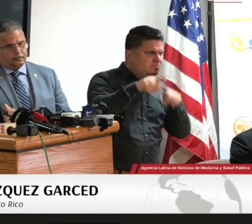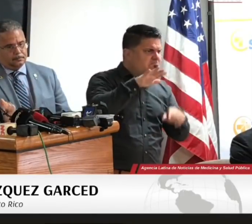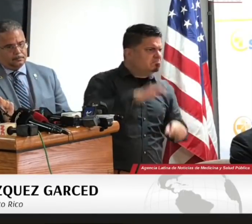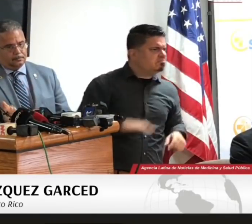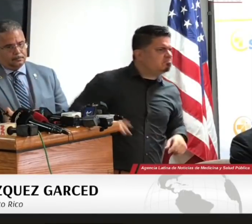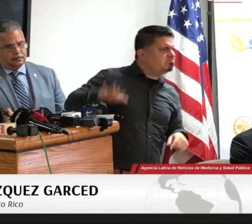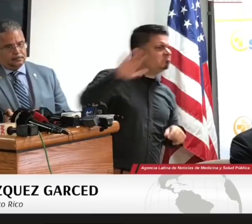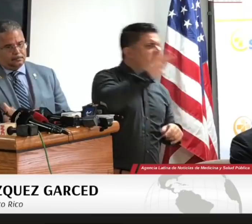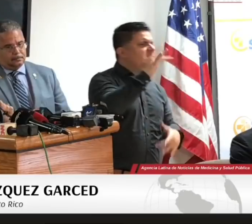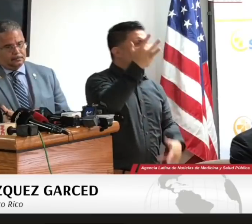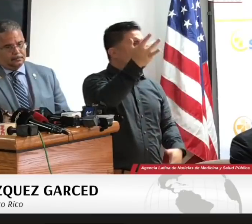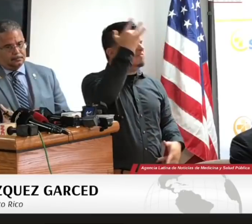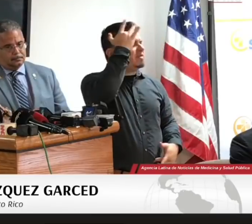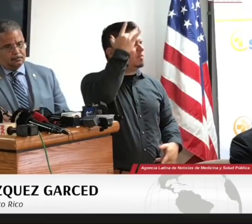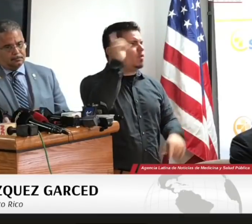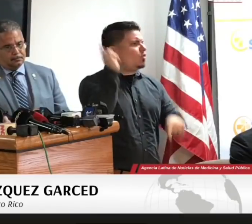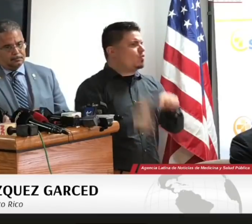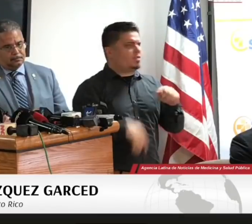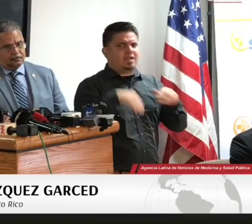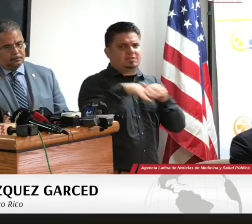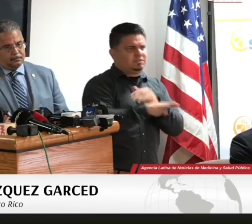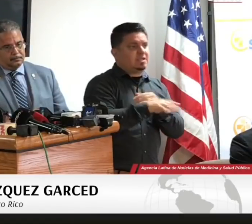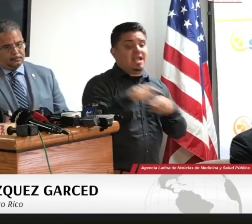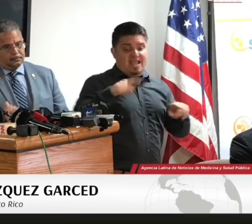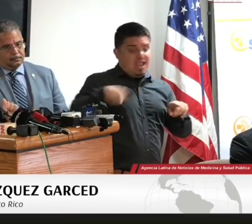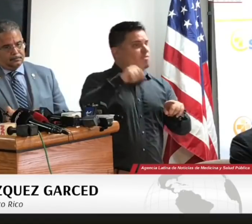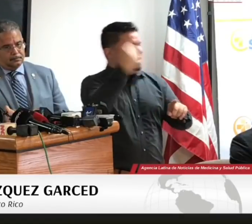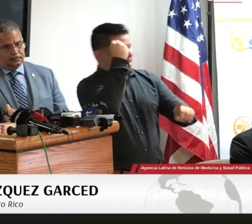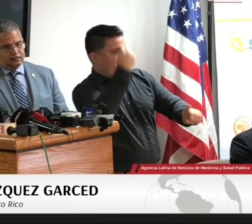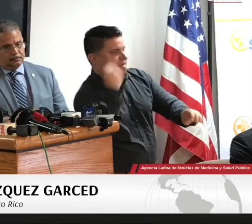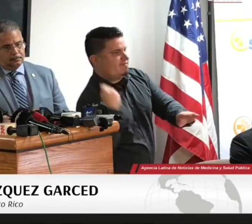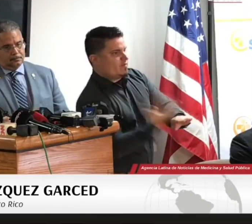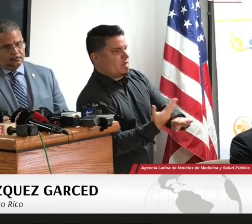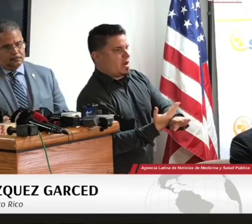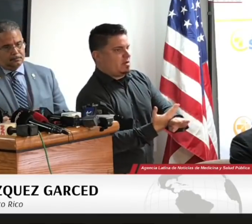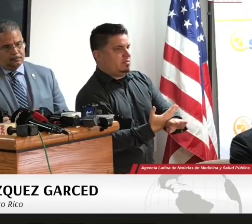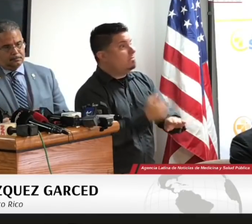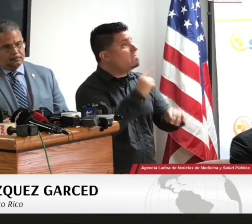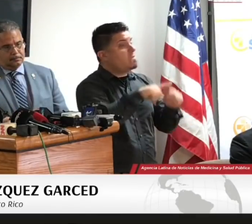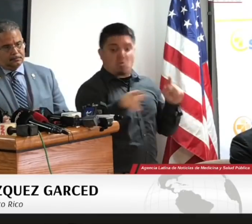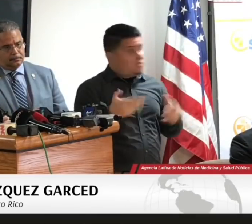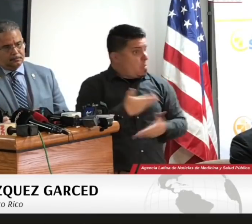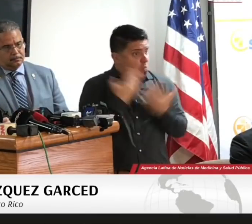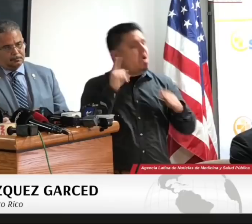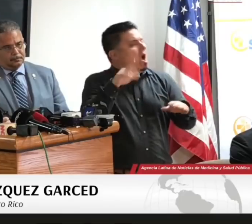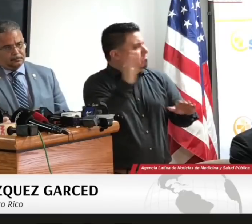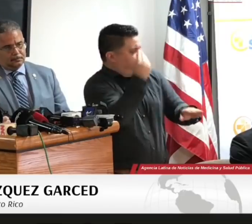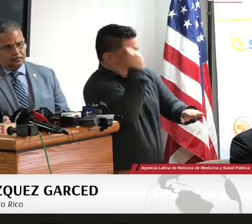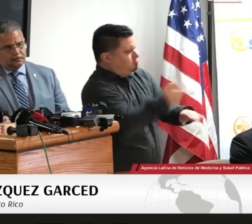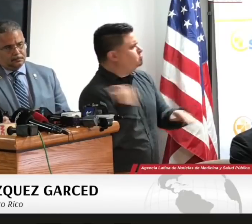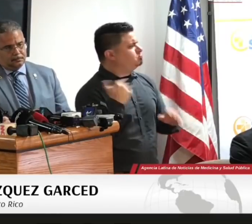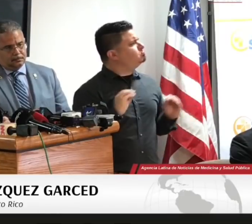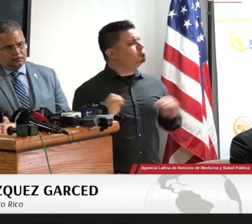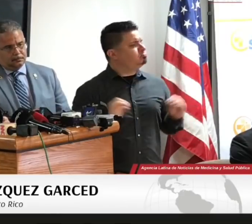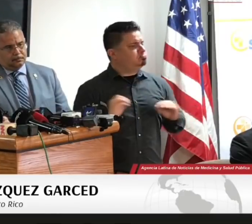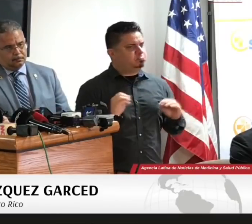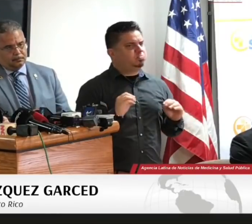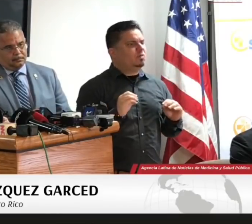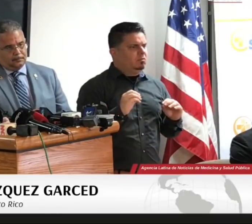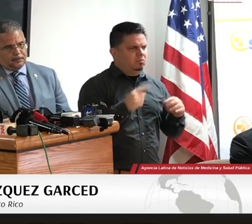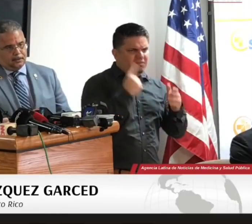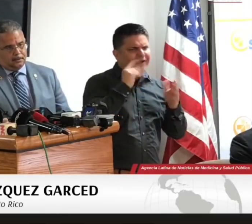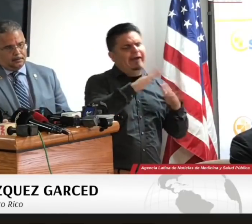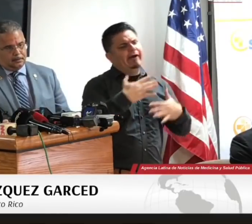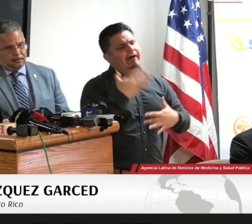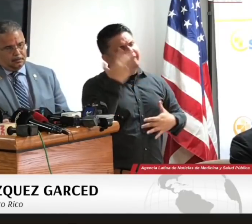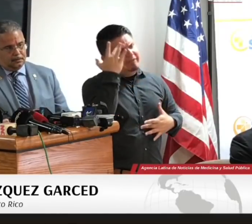síntomas relacionados al COVID-19. Entiéndase fiebre, dificultad respiratoria